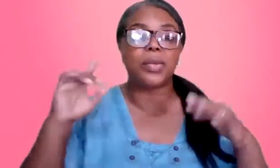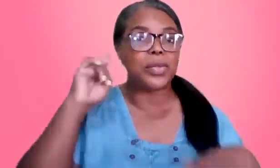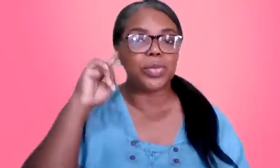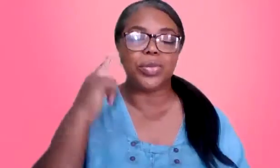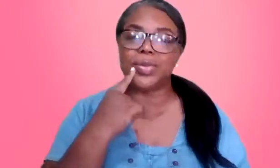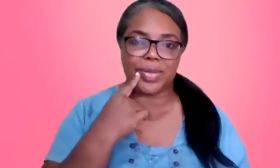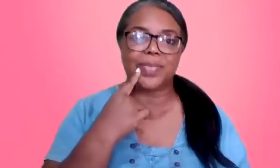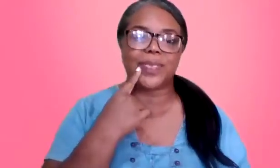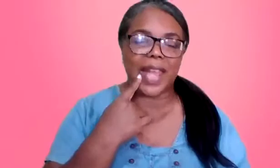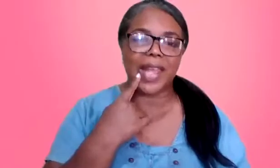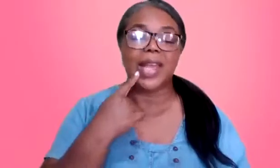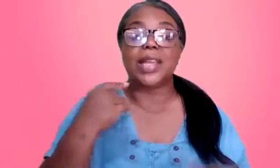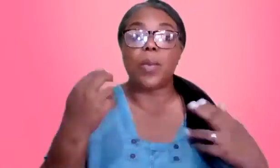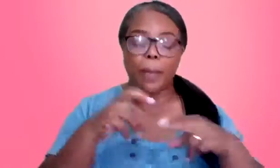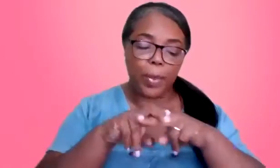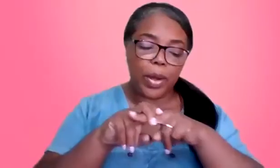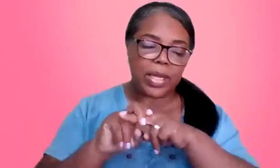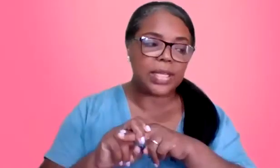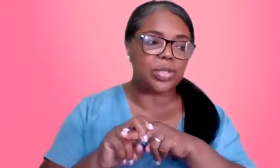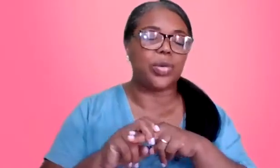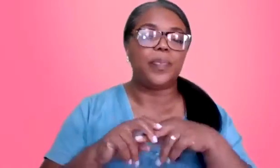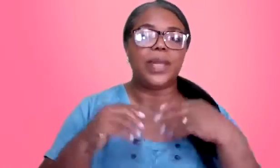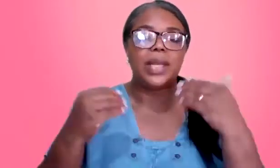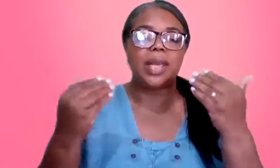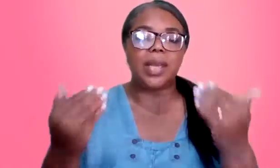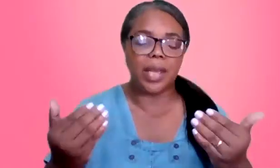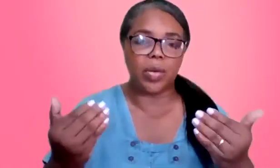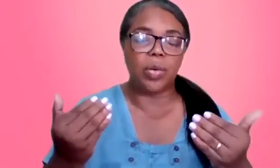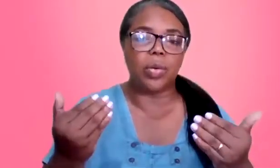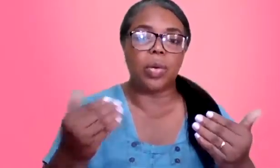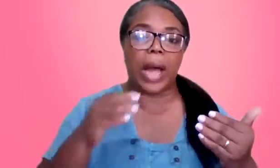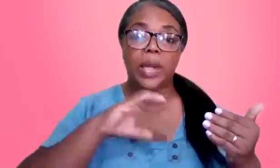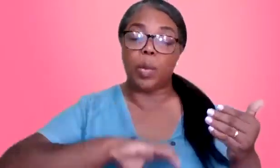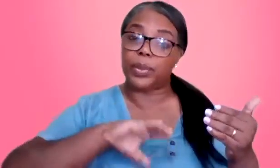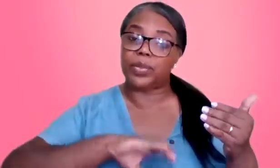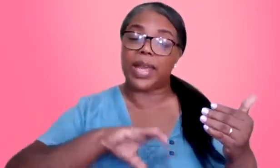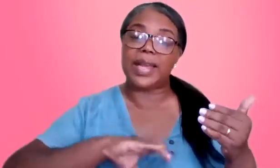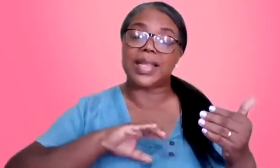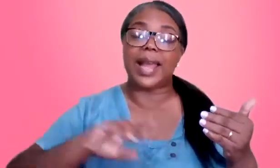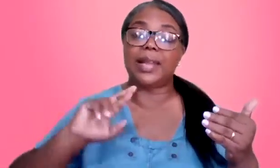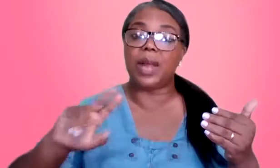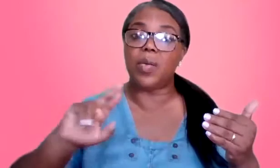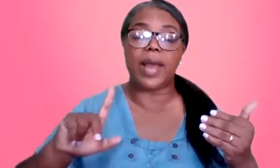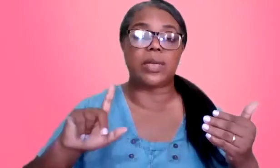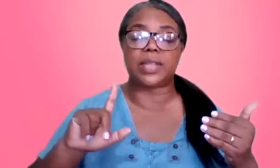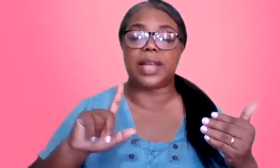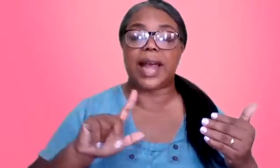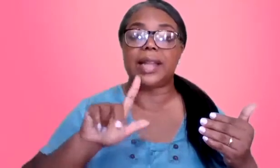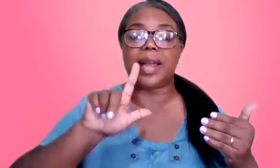dos surdos, né? Então, é por isso que a língua portuguesa ela não é considerada